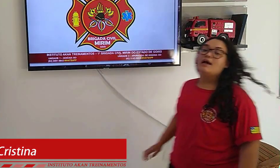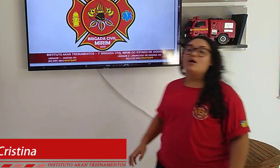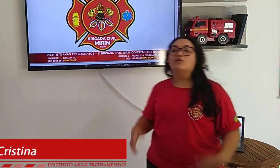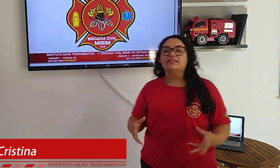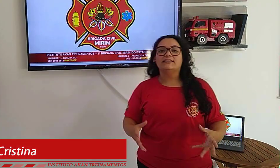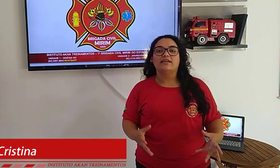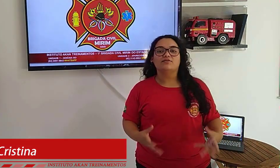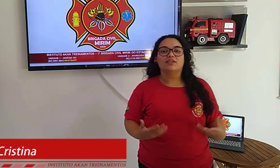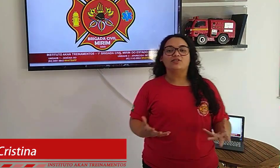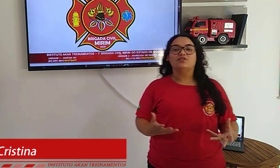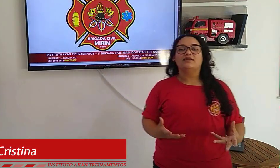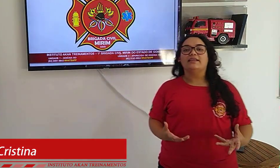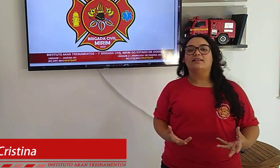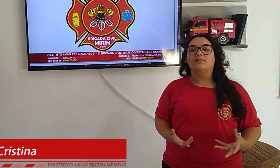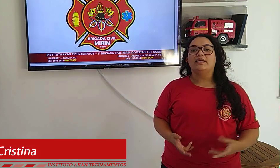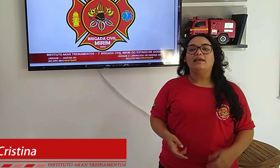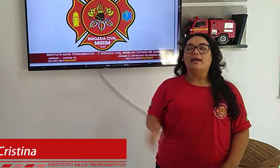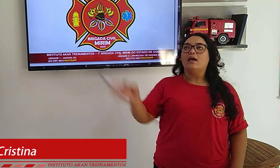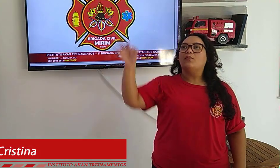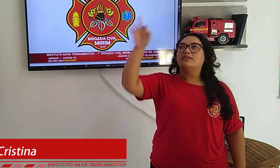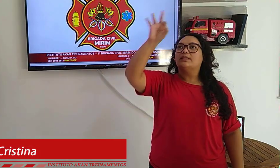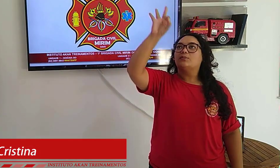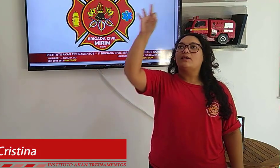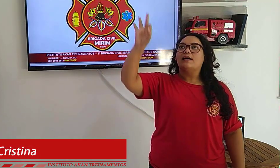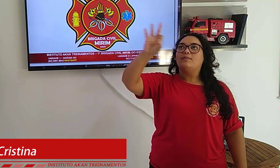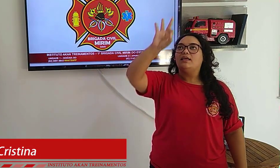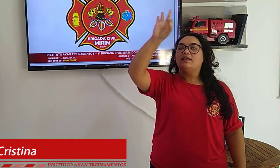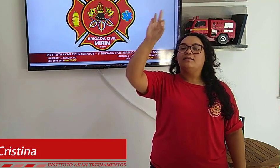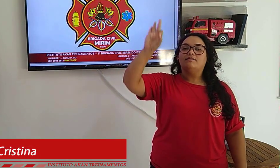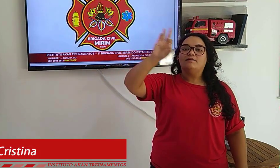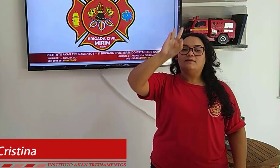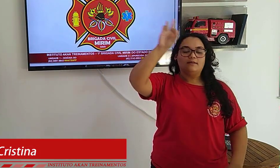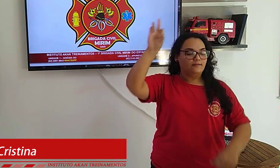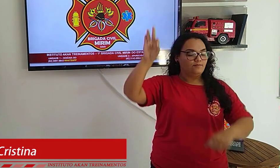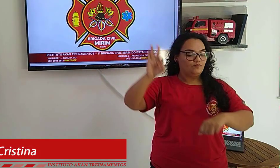Alguns insetos que a gente tem também é, por exemplo, a abelha,